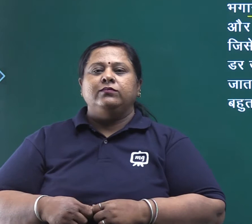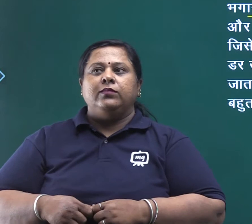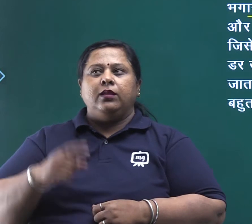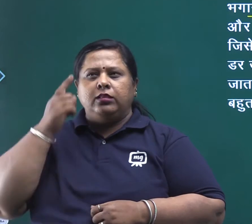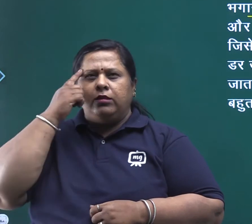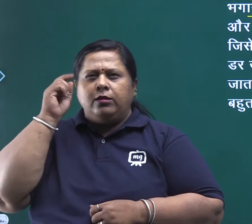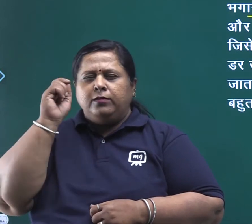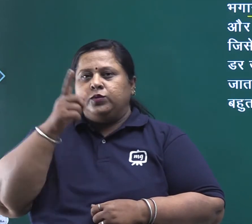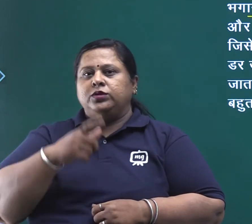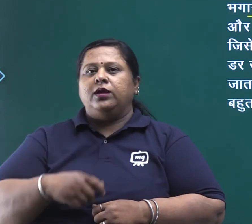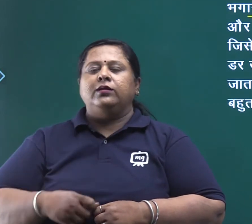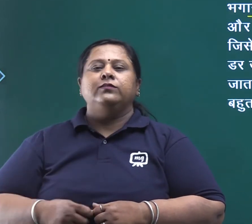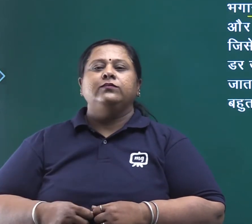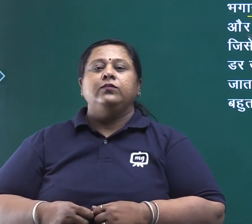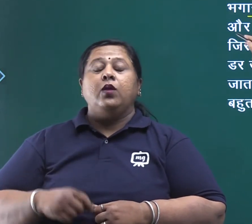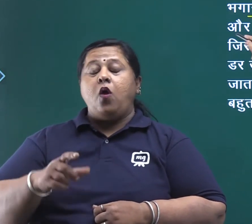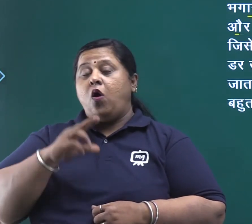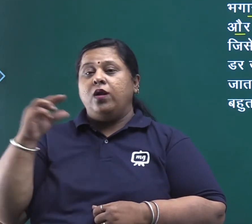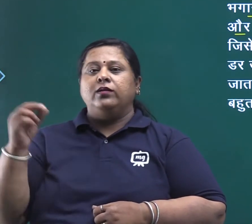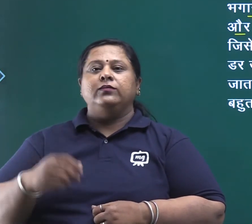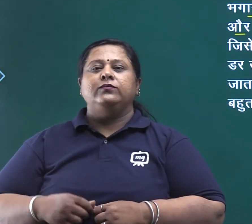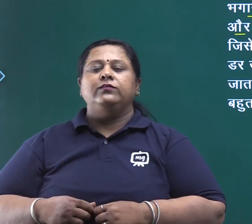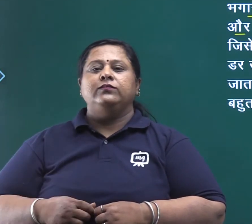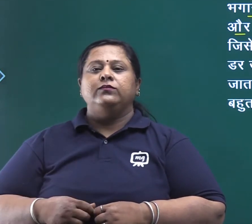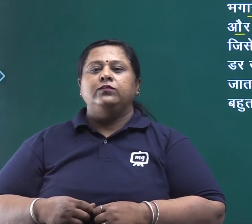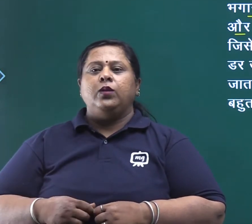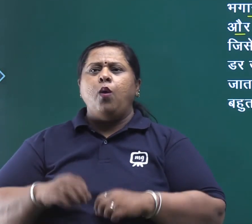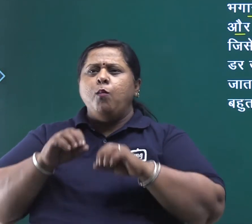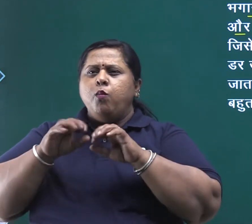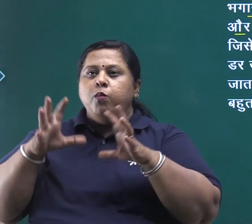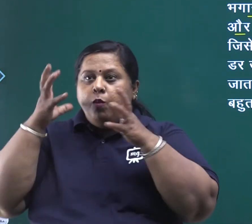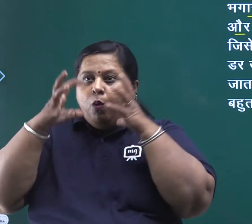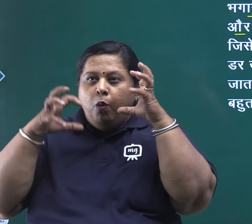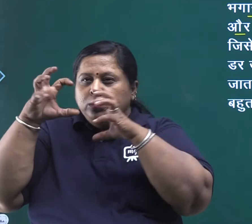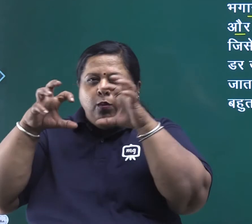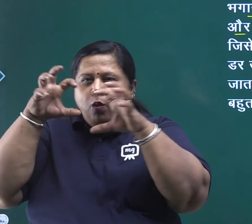तरकीब सोचता है और भूत भूत